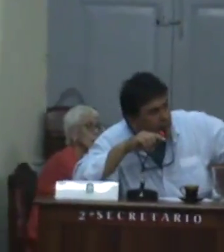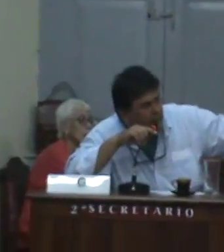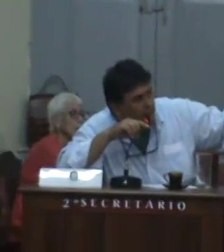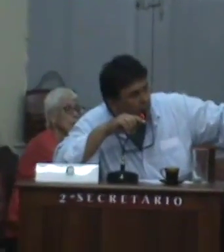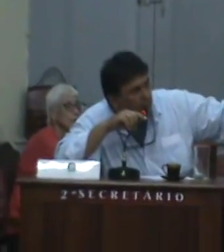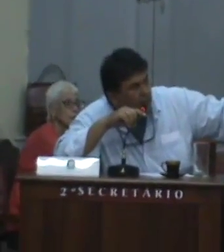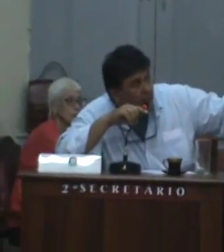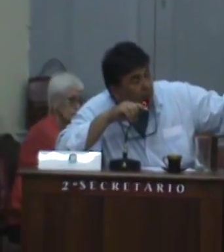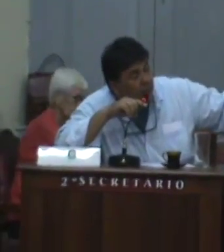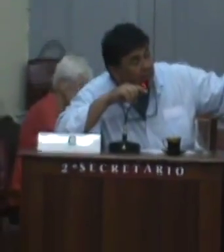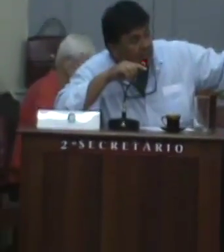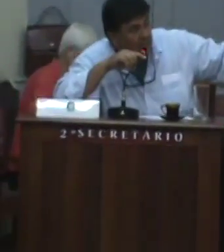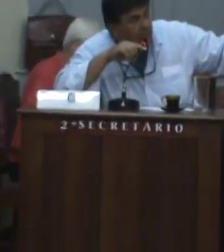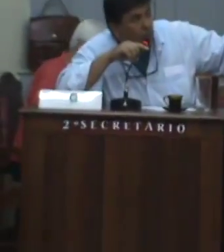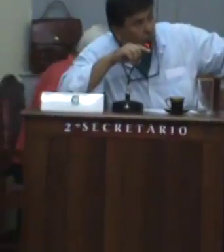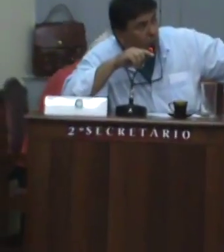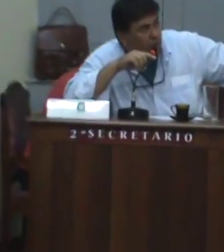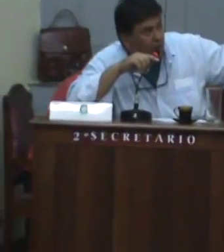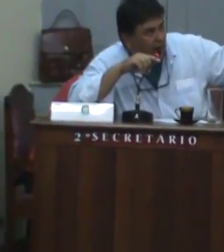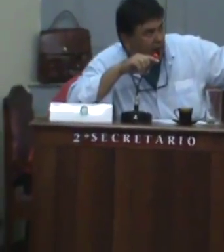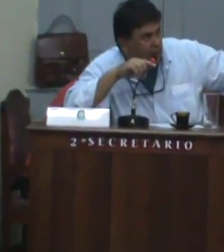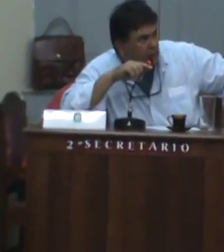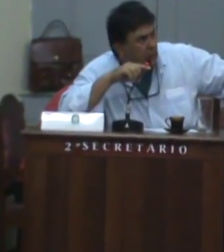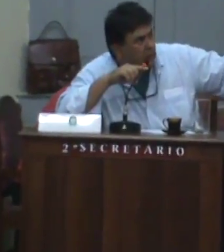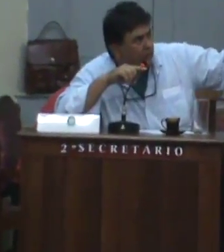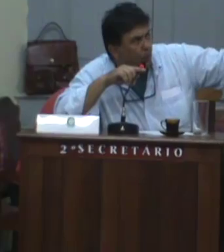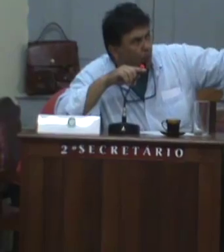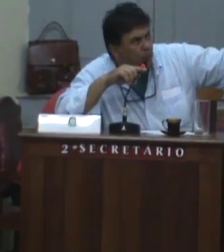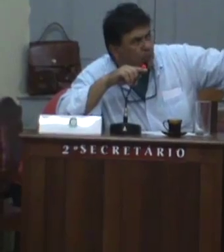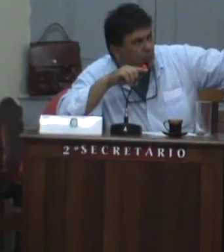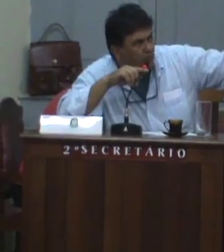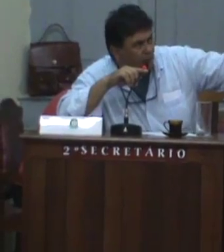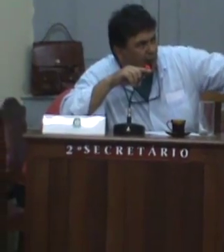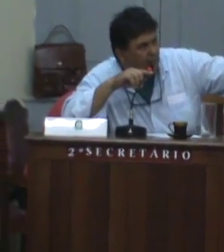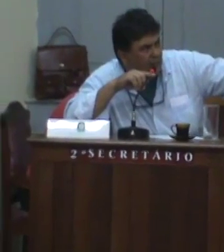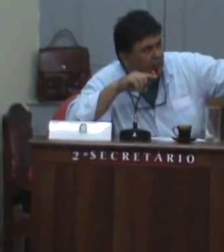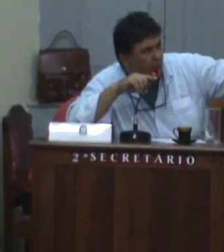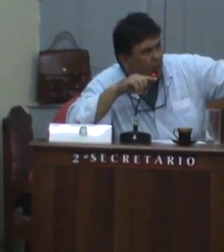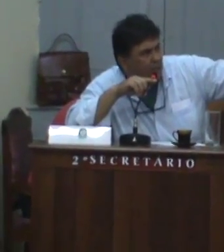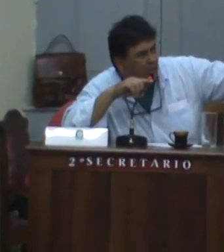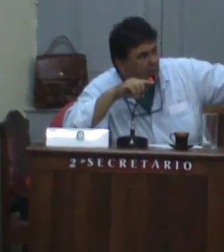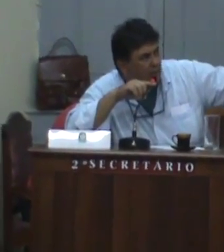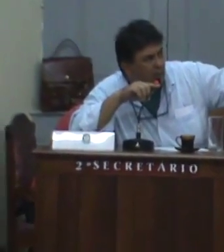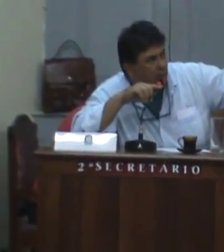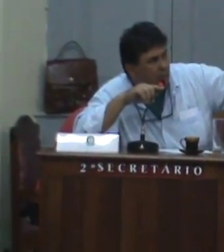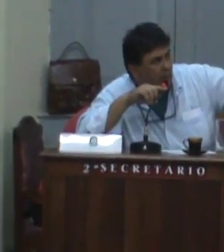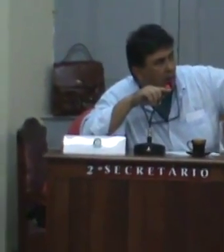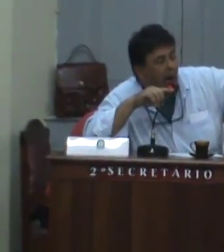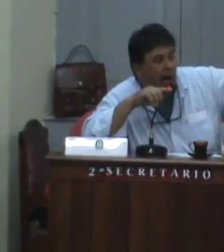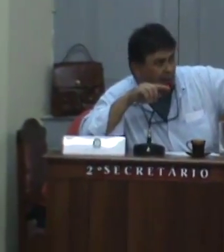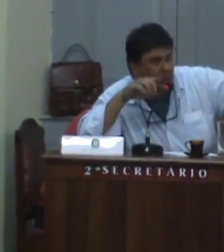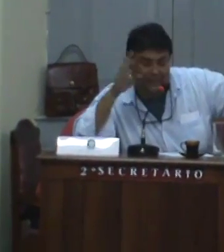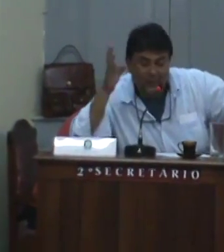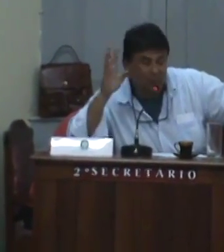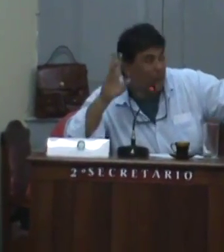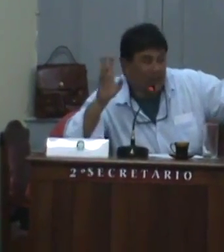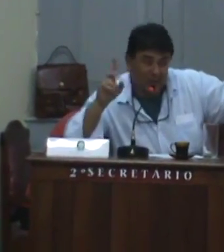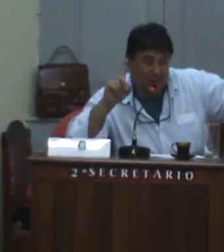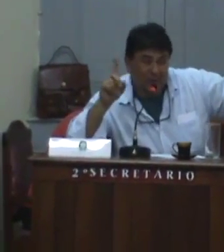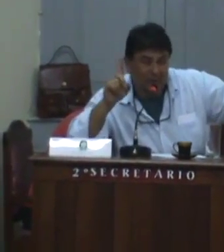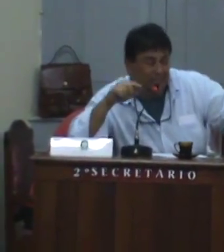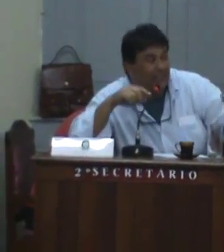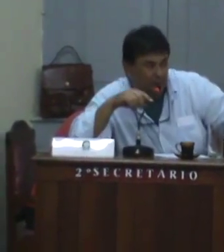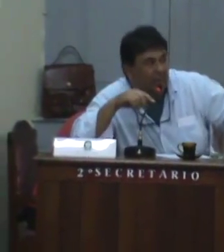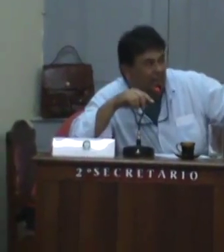fala, você falou aí que a divergência do número de vagas. Você falou 11 mil vagas e... Não, mil, mil e cem, perdão. Ah, mil e